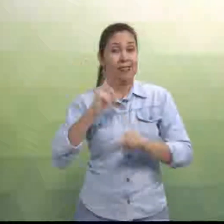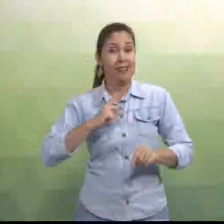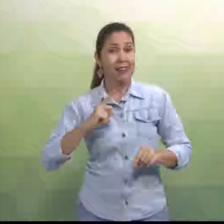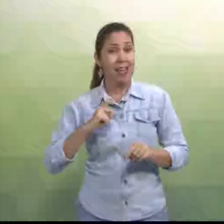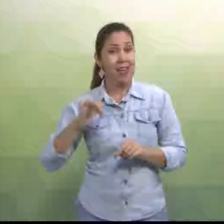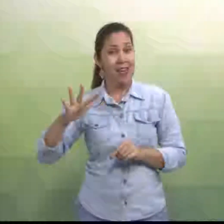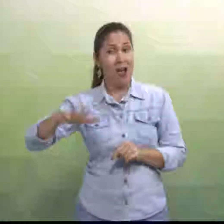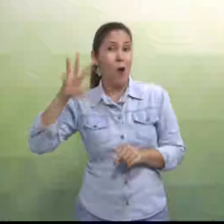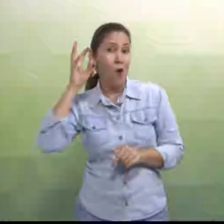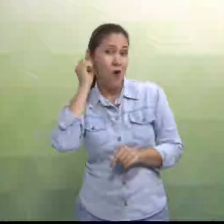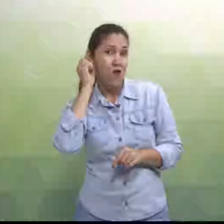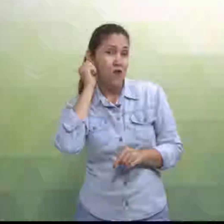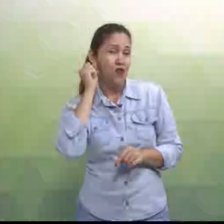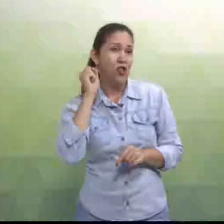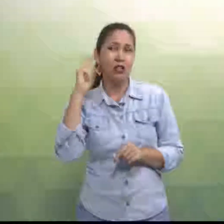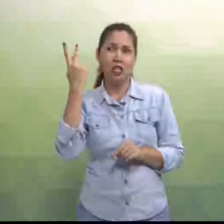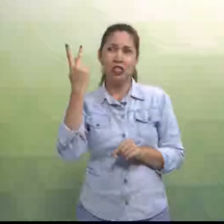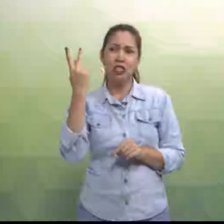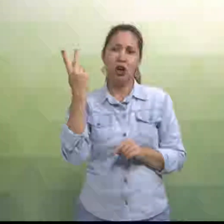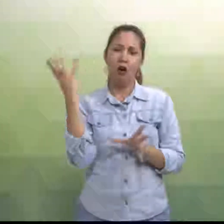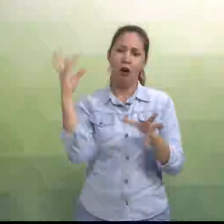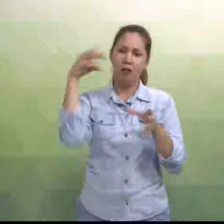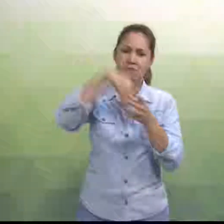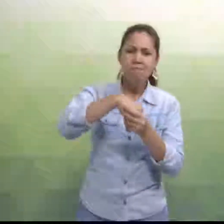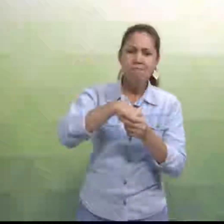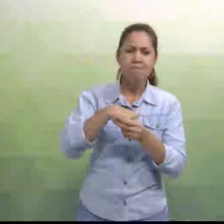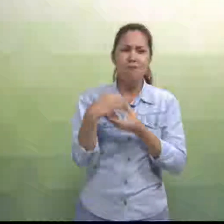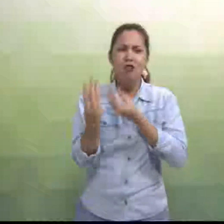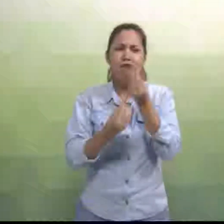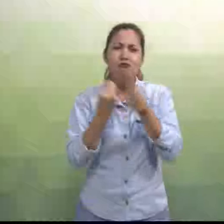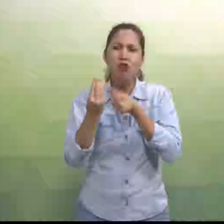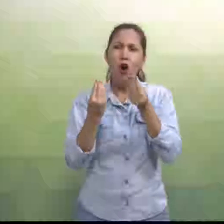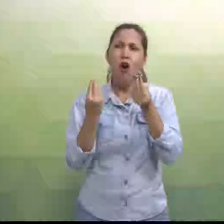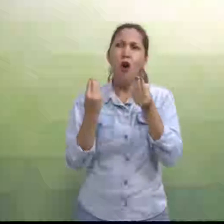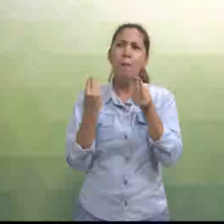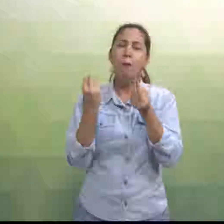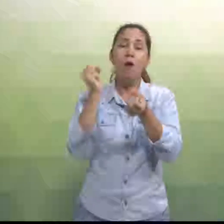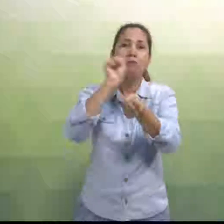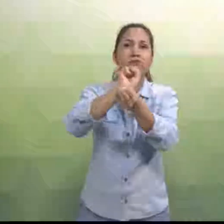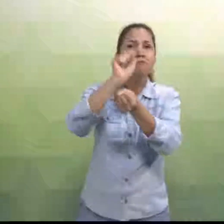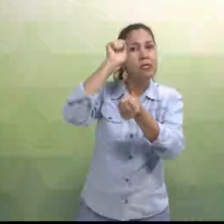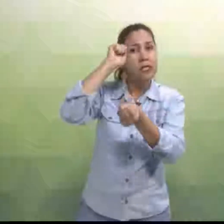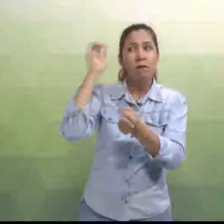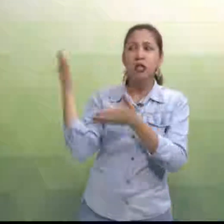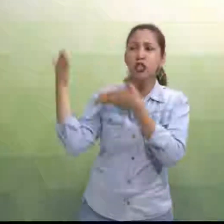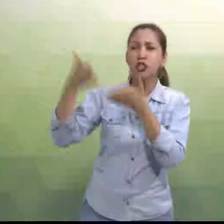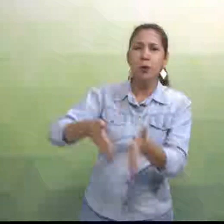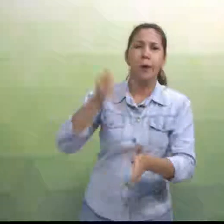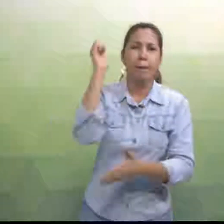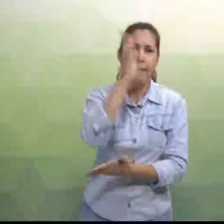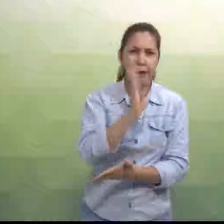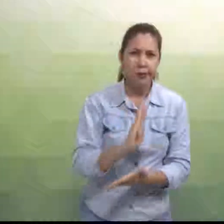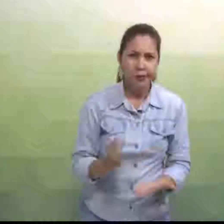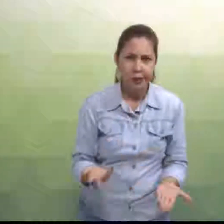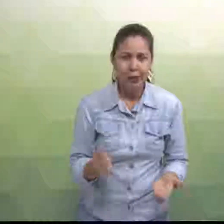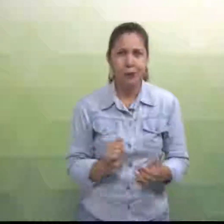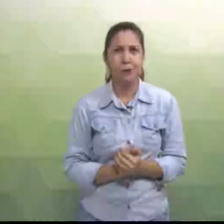Tiveram vários acontecimentos, por exemplo, deve-se inserir no currículo a história, mas temos aí a história